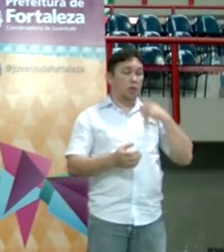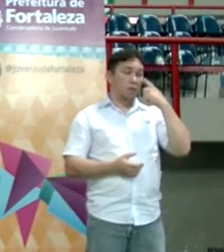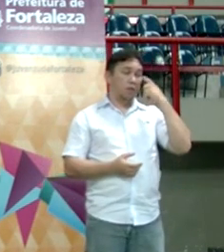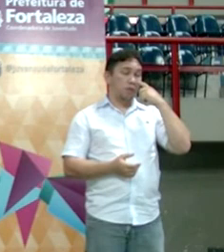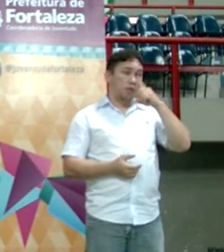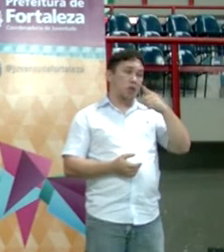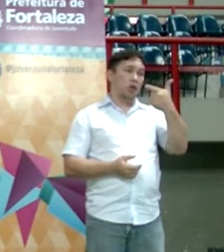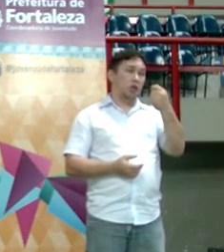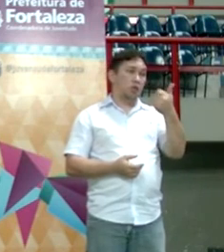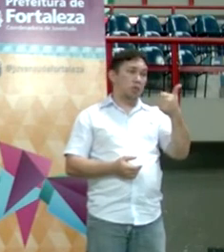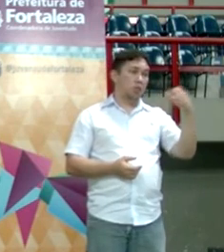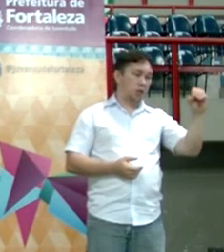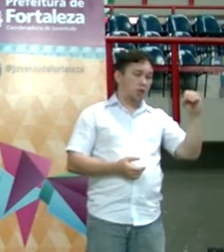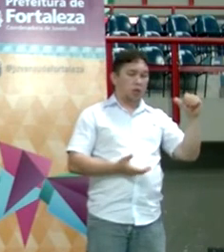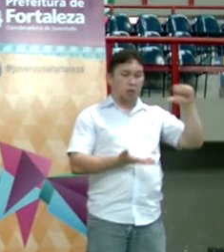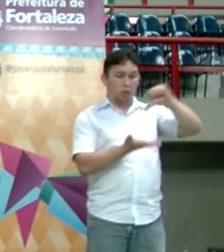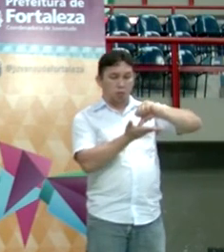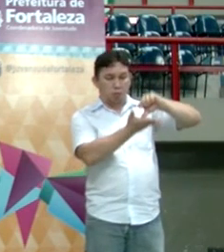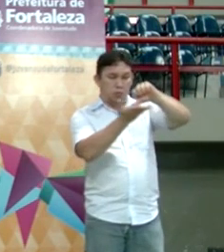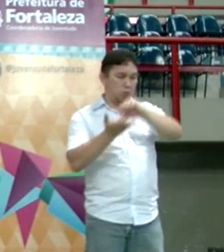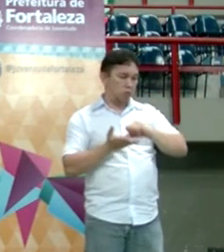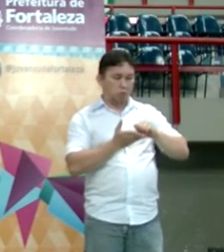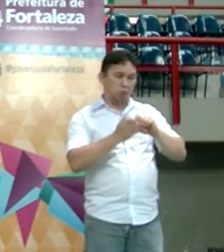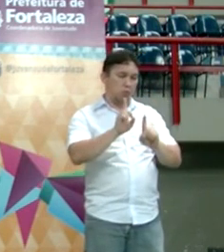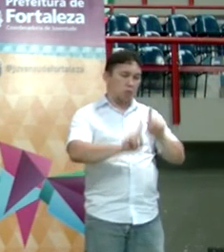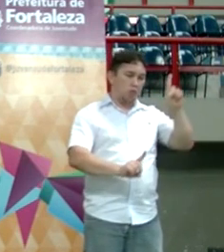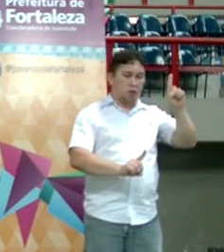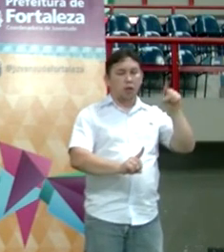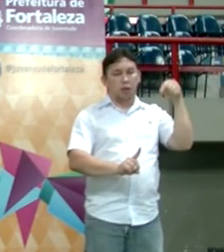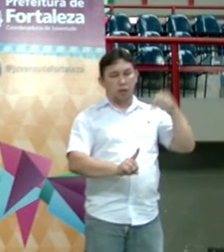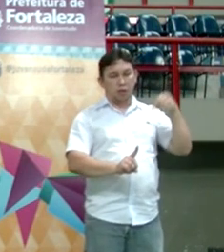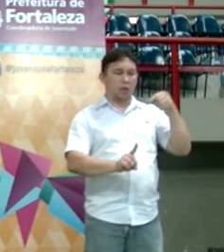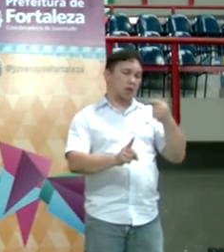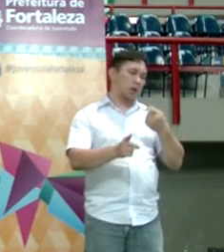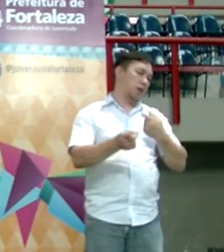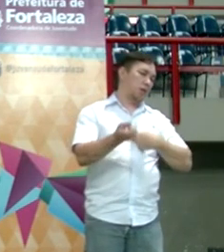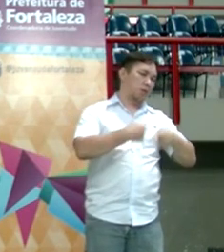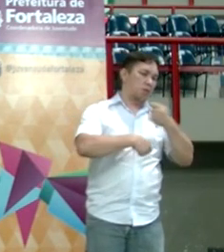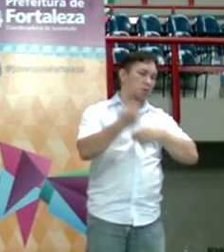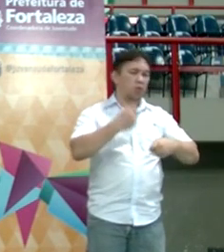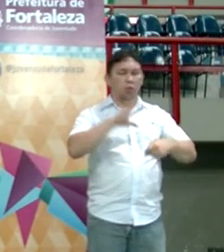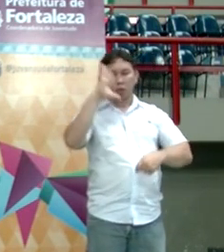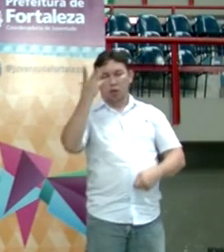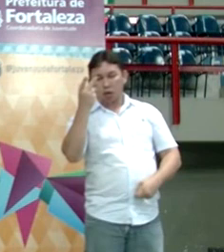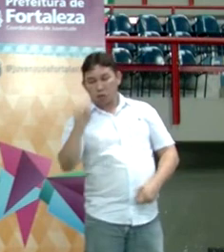Mundo 2010, maior potência econômica do continente africano, a África do Sul